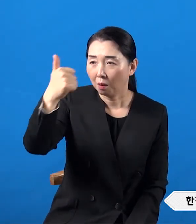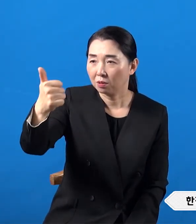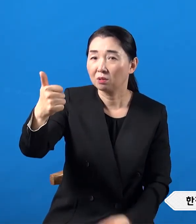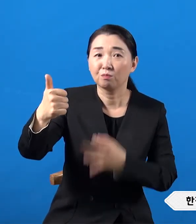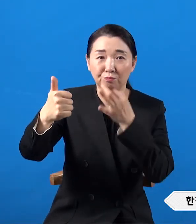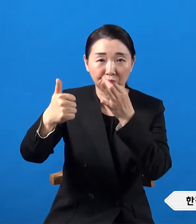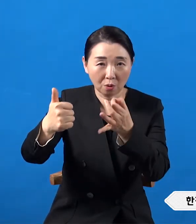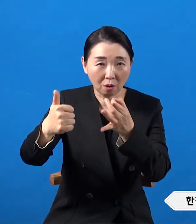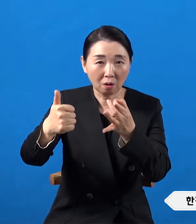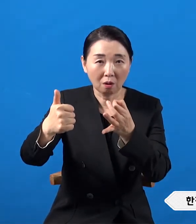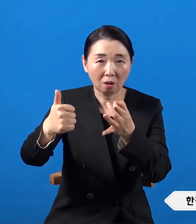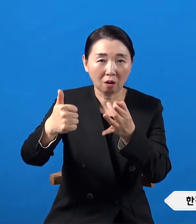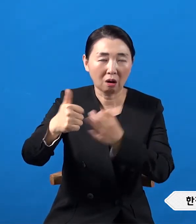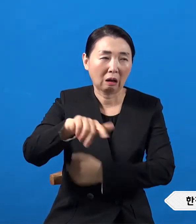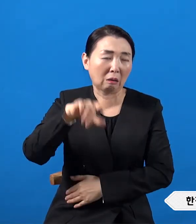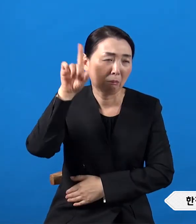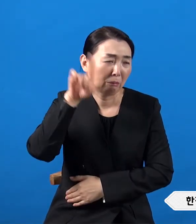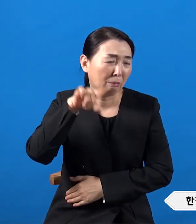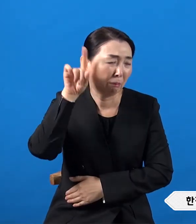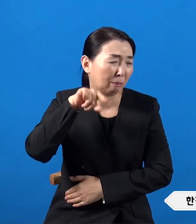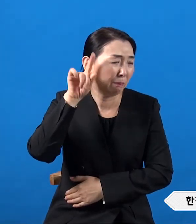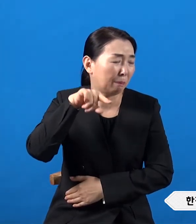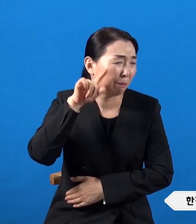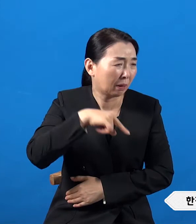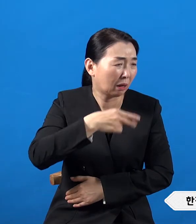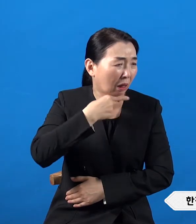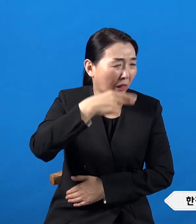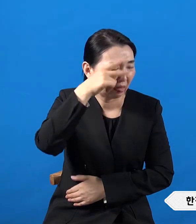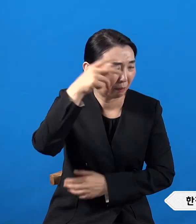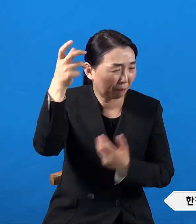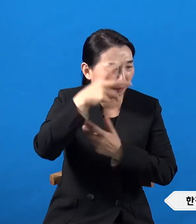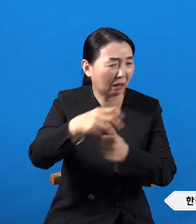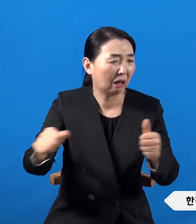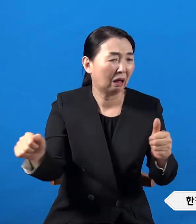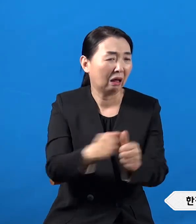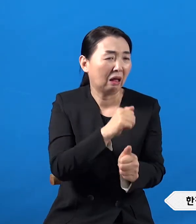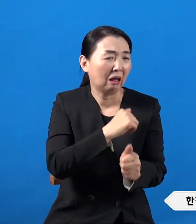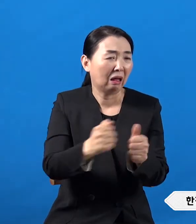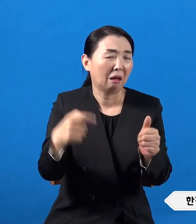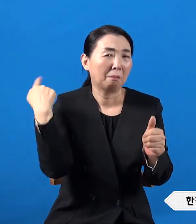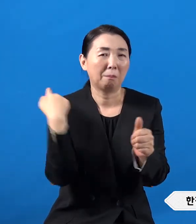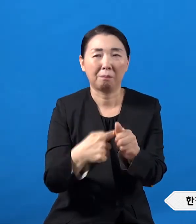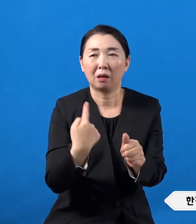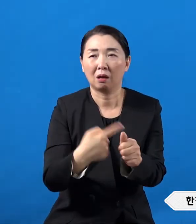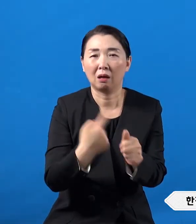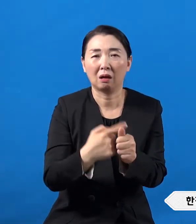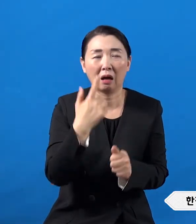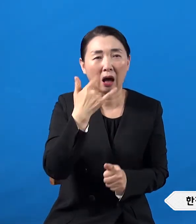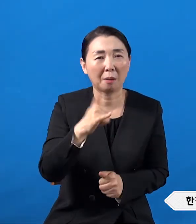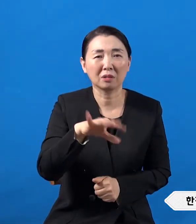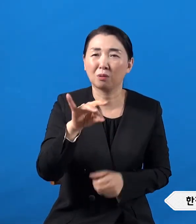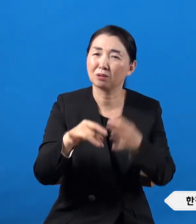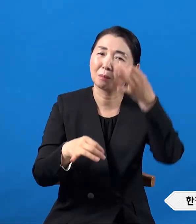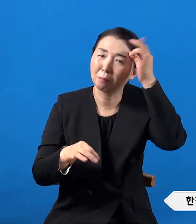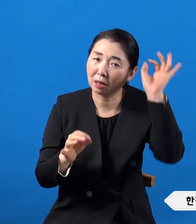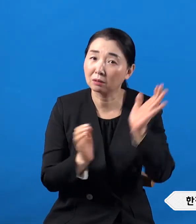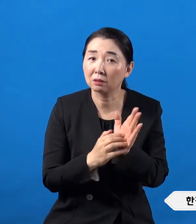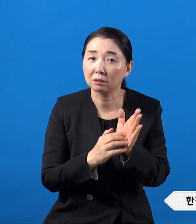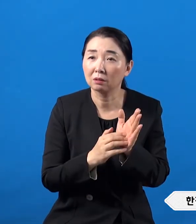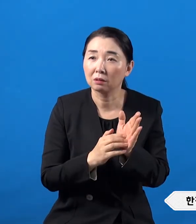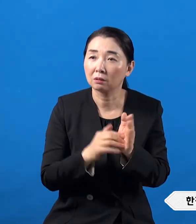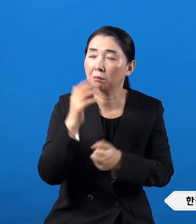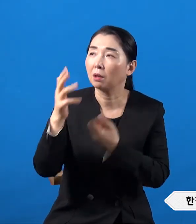아버지 하면 날마다 술에 취해서 폭언과 폭행을 일삼던 그 아버지가 먼저 머리에